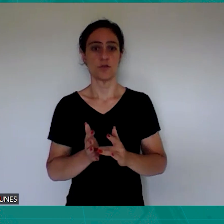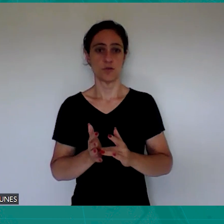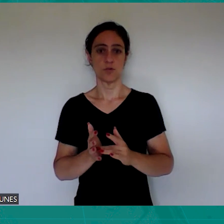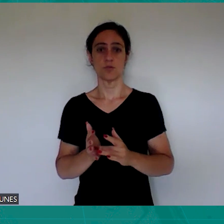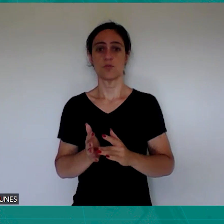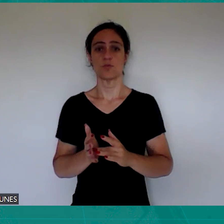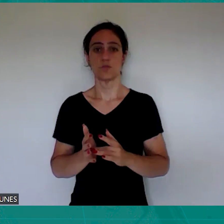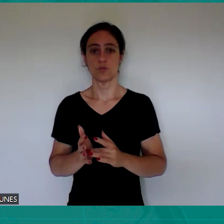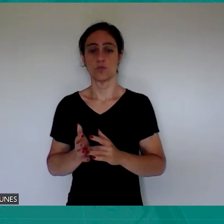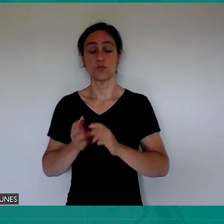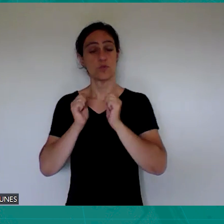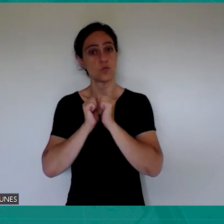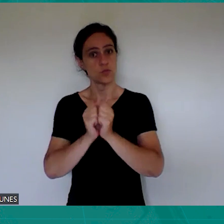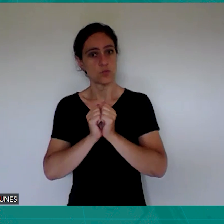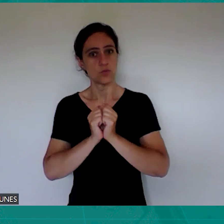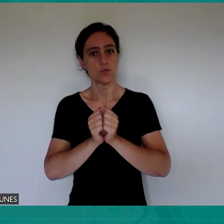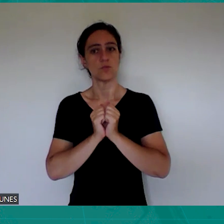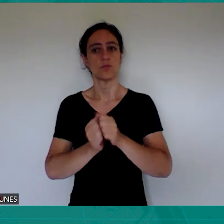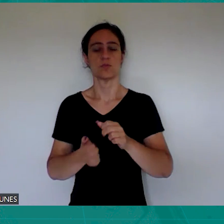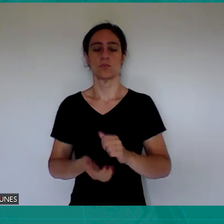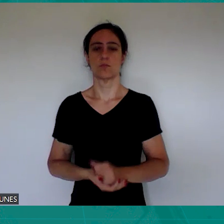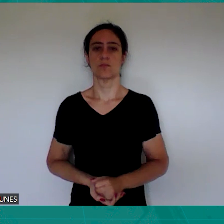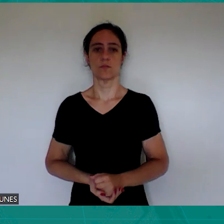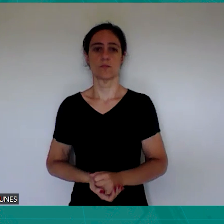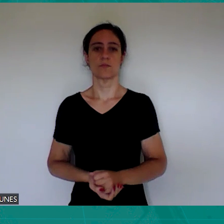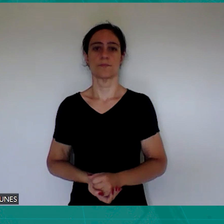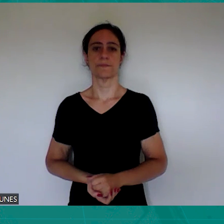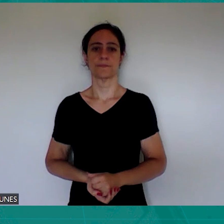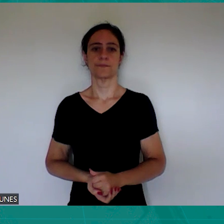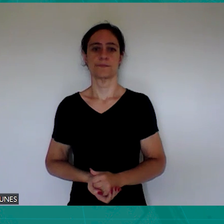está vivendo dentro deles,